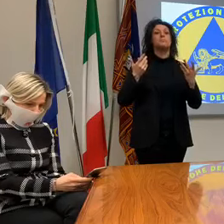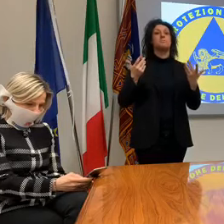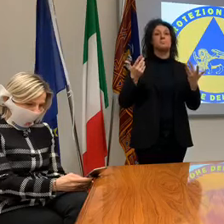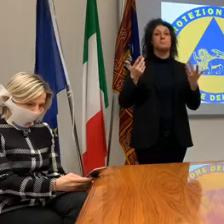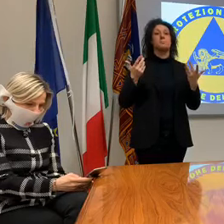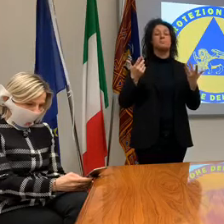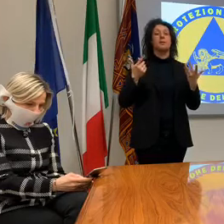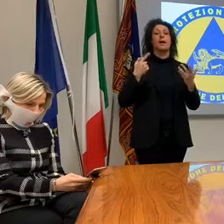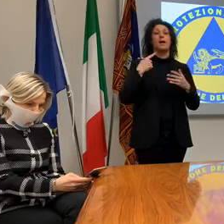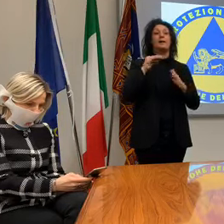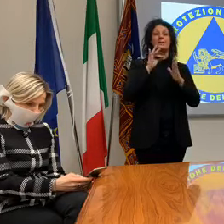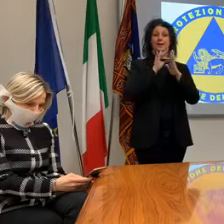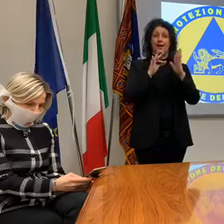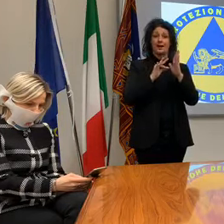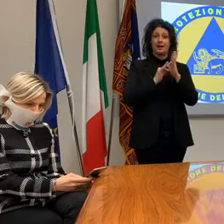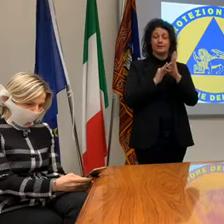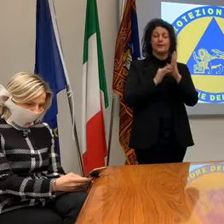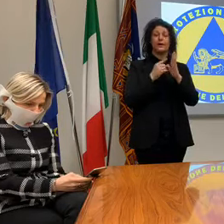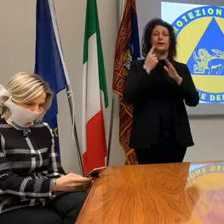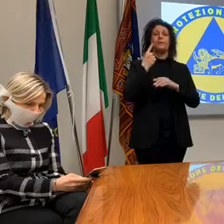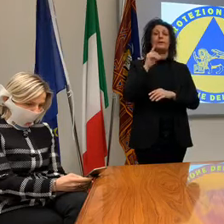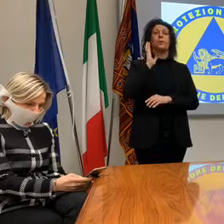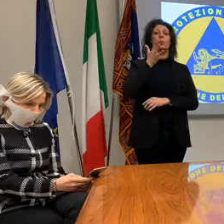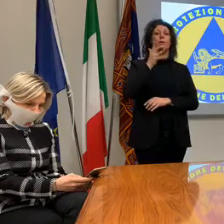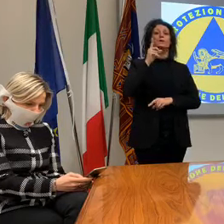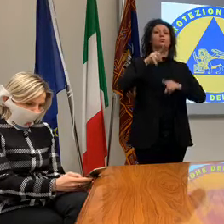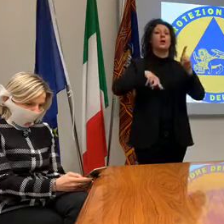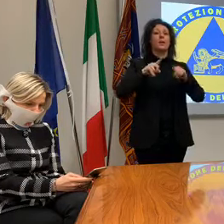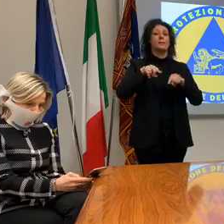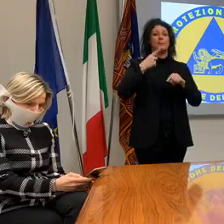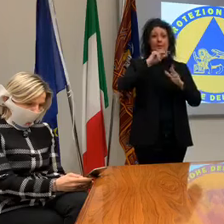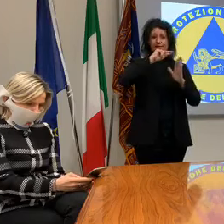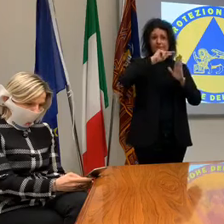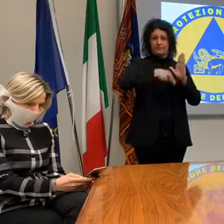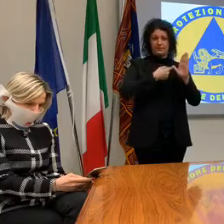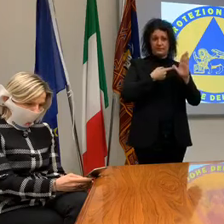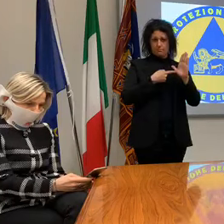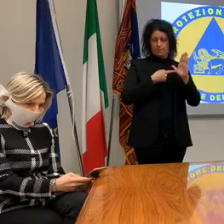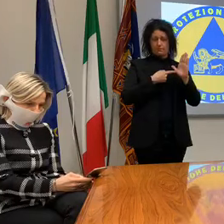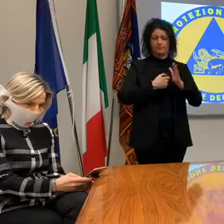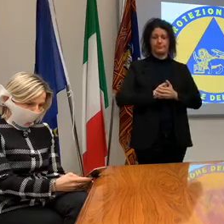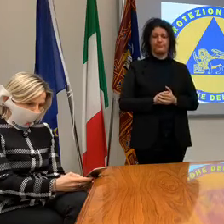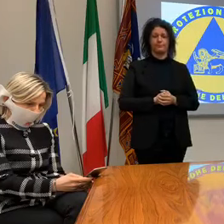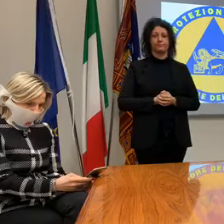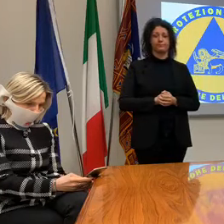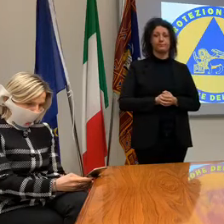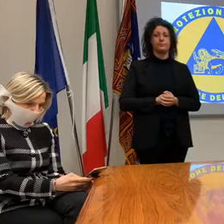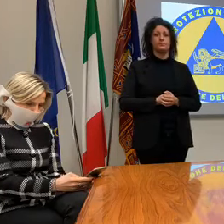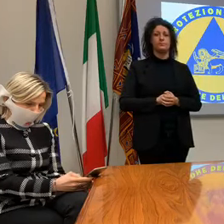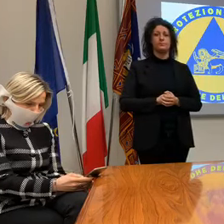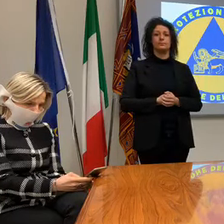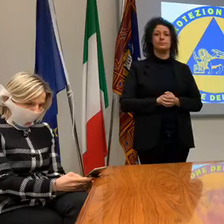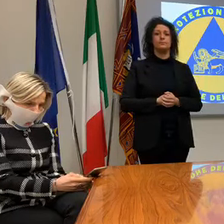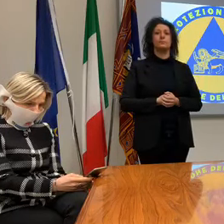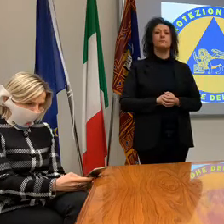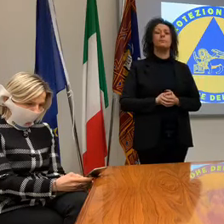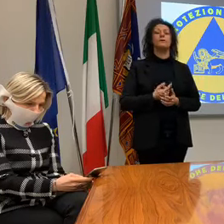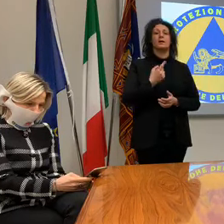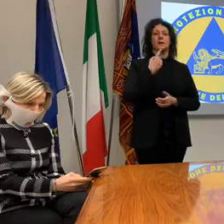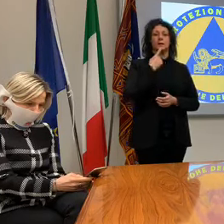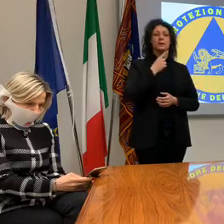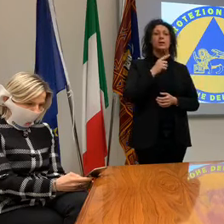fissata per il 15 di aprile la firma, ma comunque firmeremo, cioè nel senso che... E vi dico anche che Flor si è dato